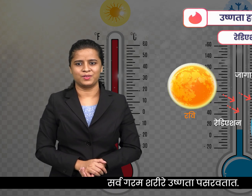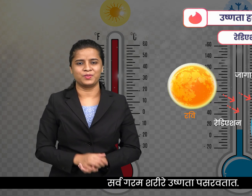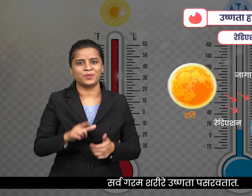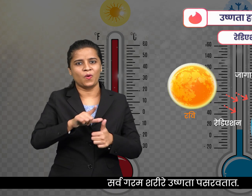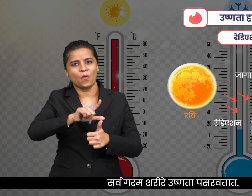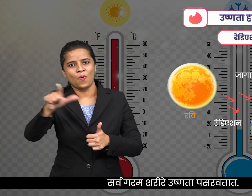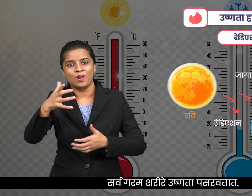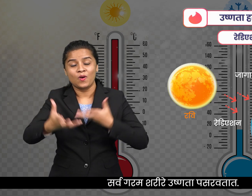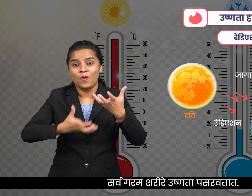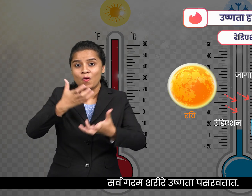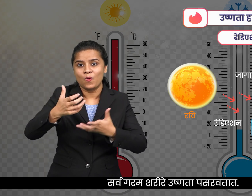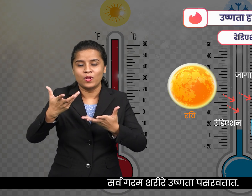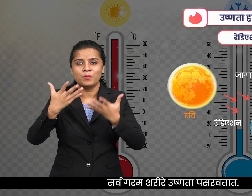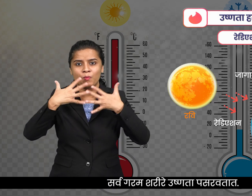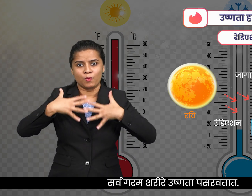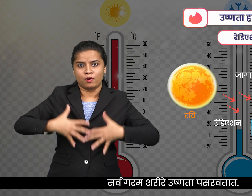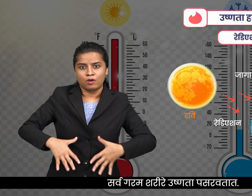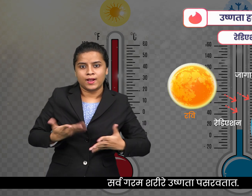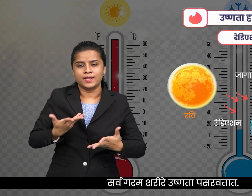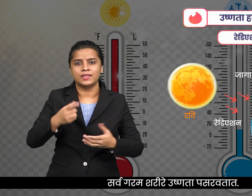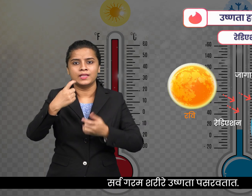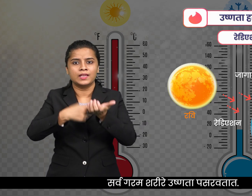सर्व गरम शरीरे उष्णता पसरवतात.